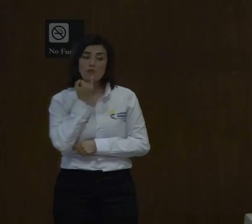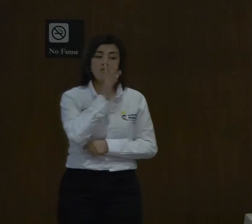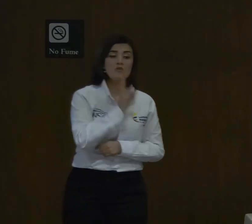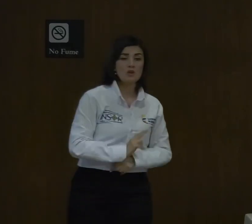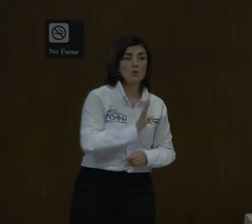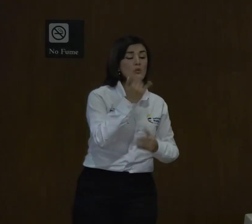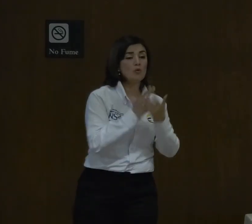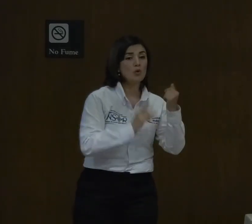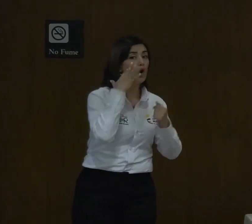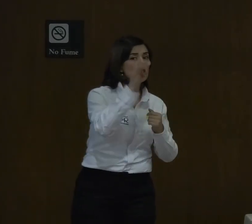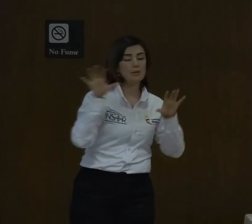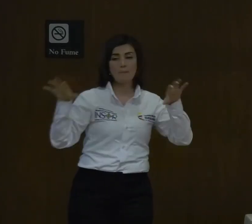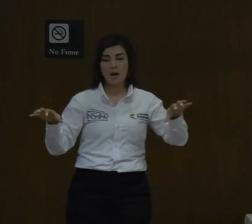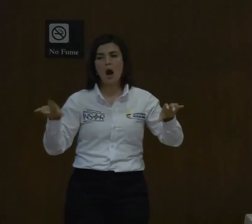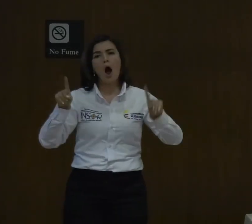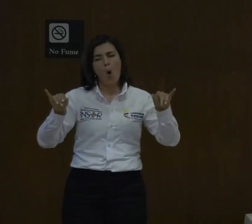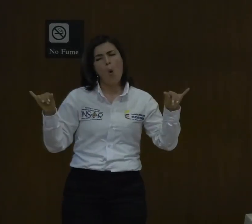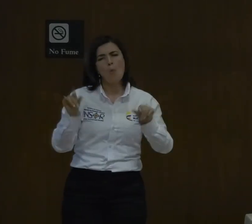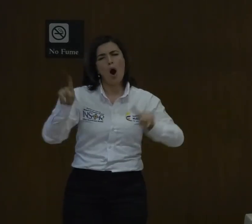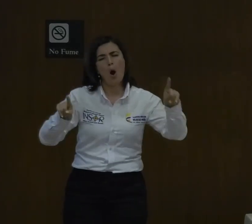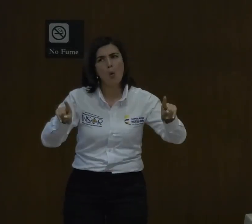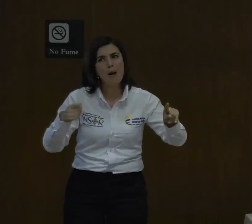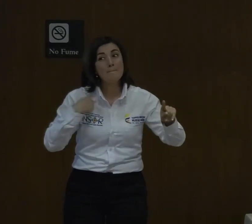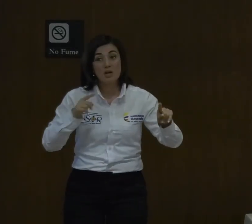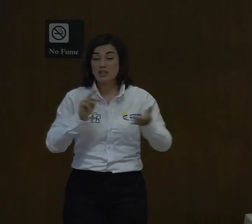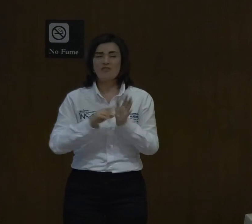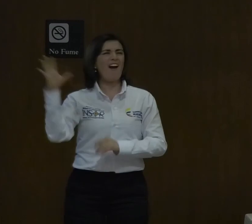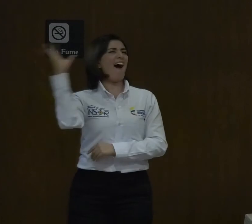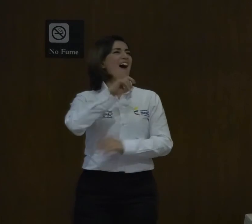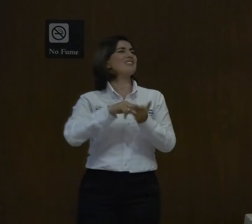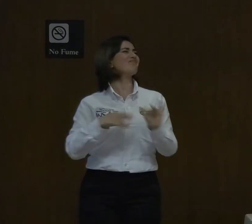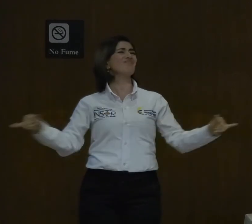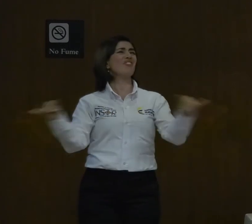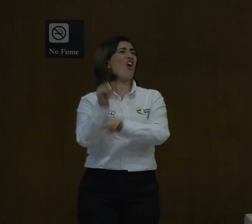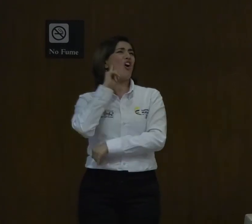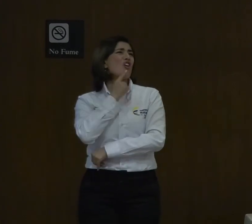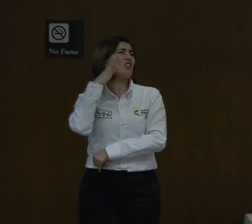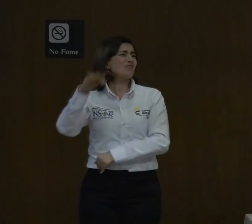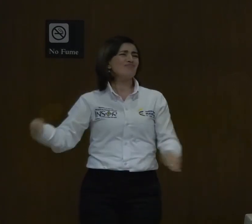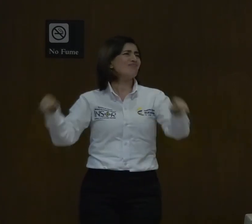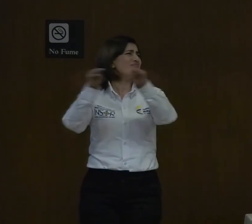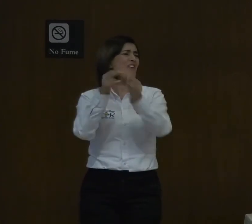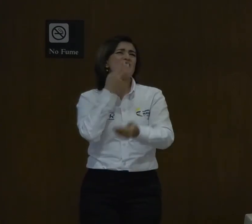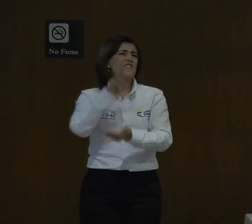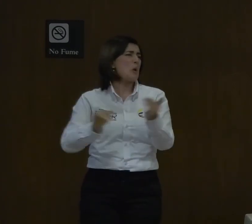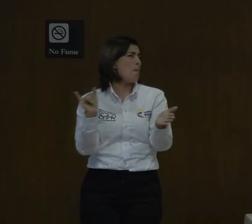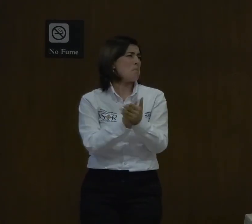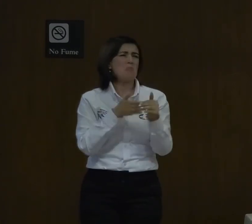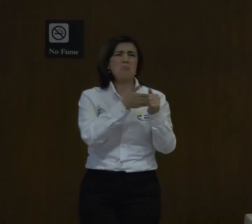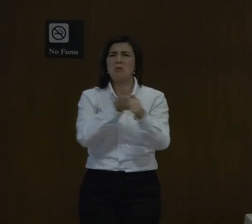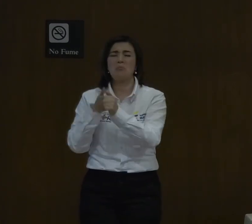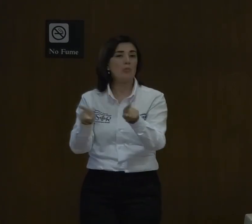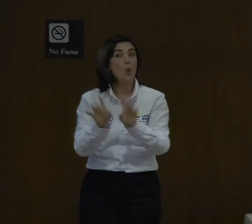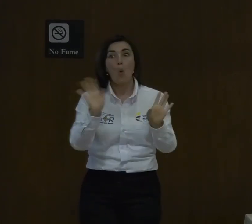son paralelos, pero no podemos saltar a la conclusión de que los bilingües oyentes y los bilingües sordos son iguales. Hace